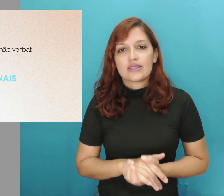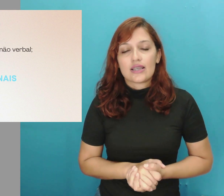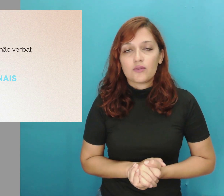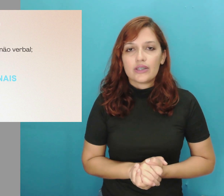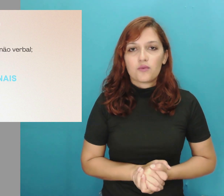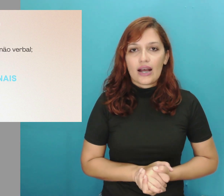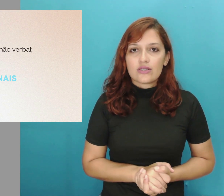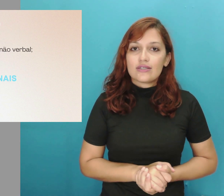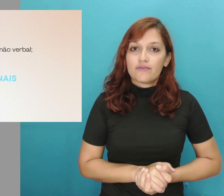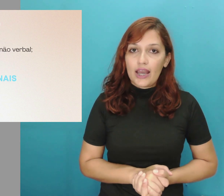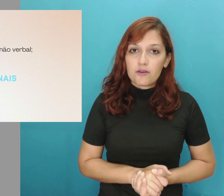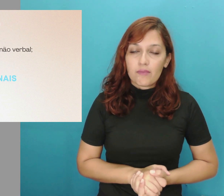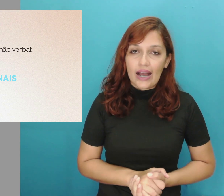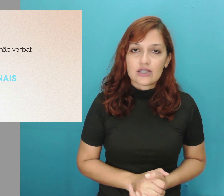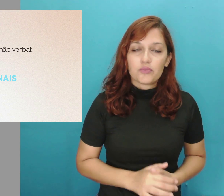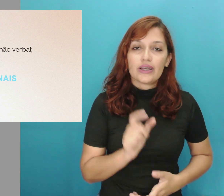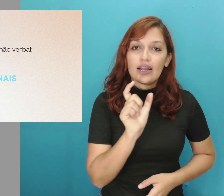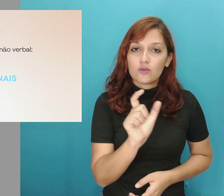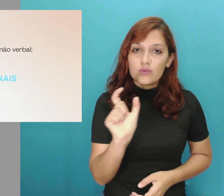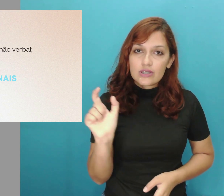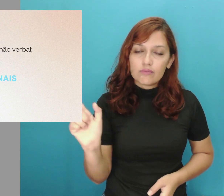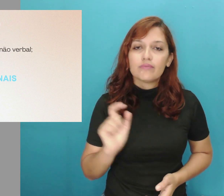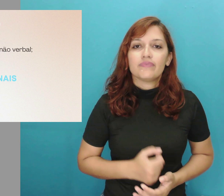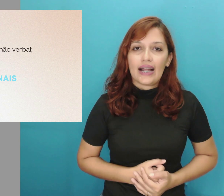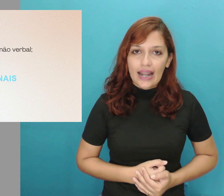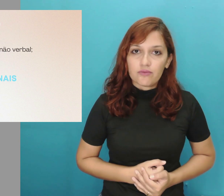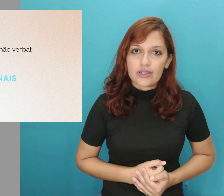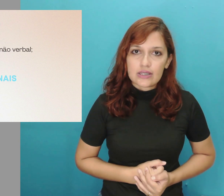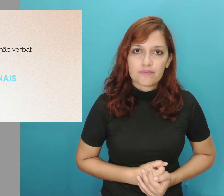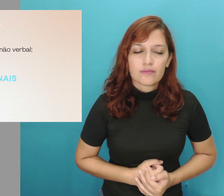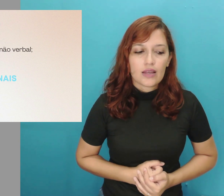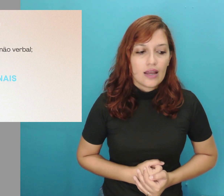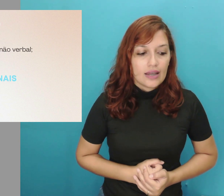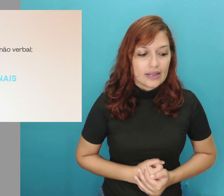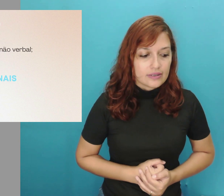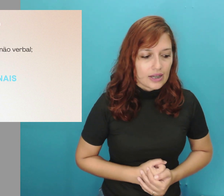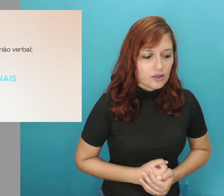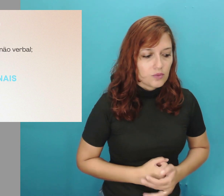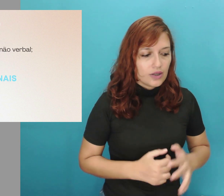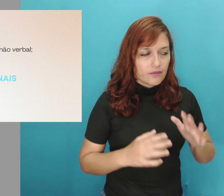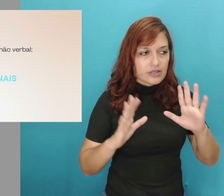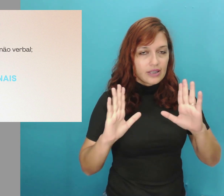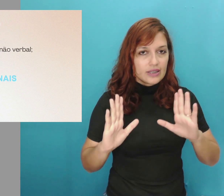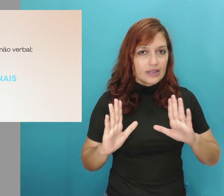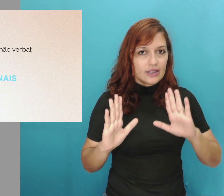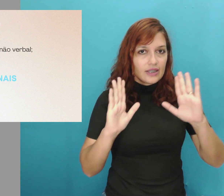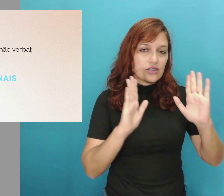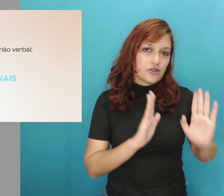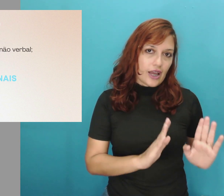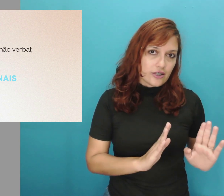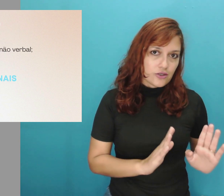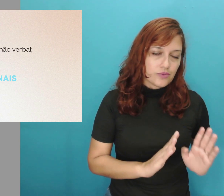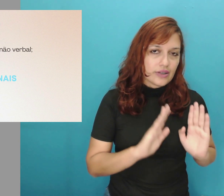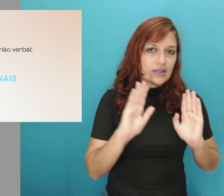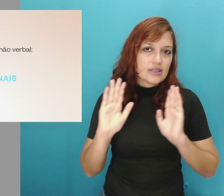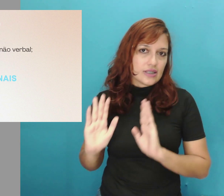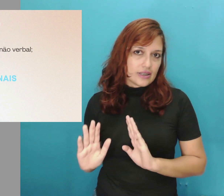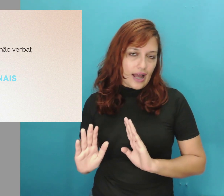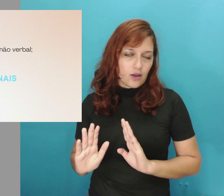são linguagens verbais porque elas usam palavras. Então, você tem que entender que gesto e sinal